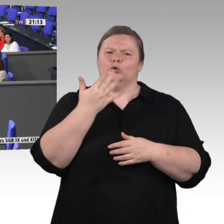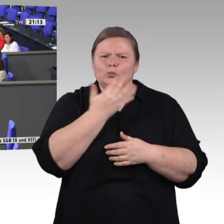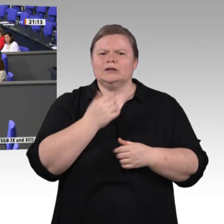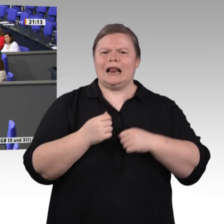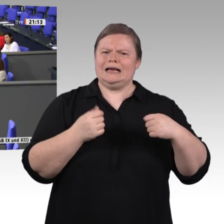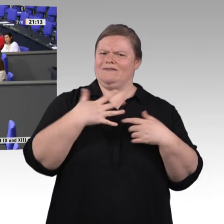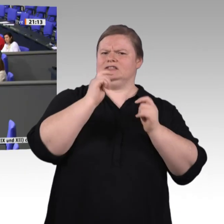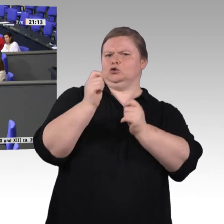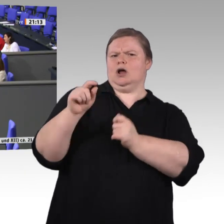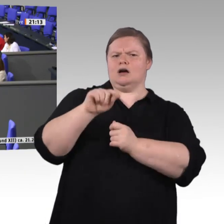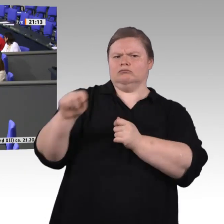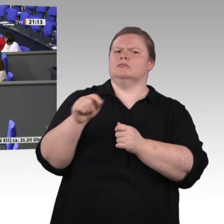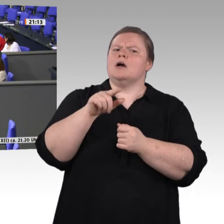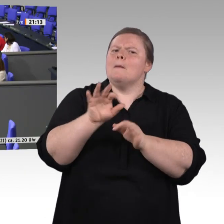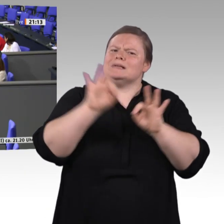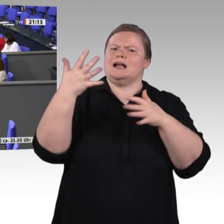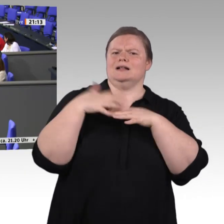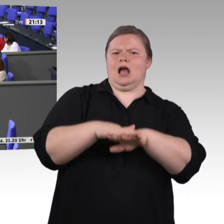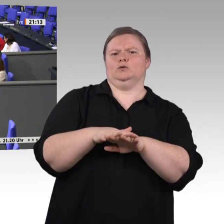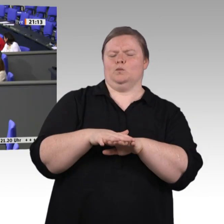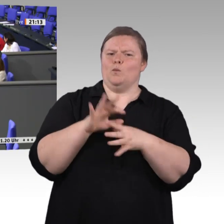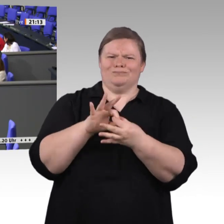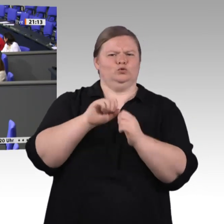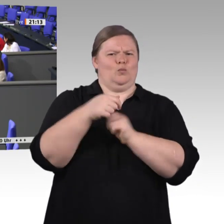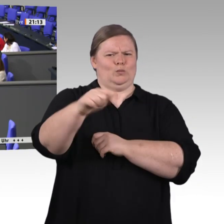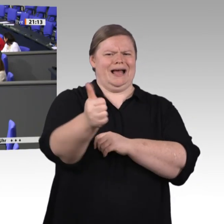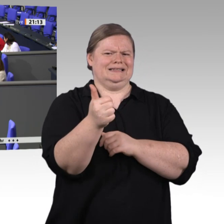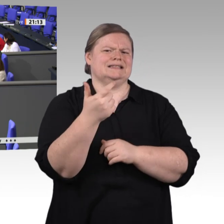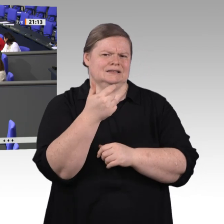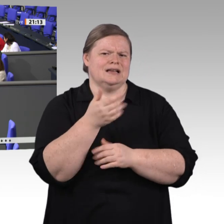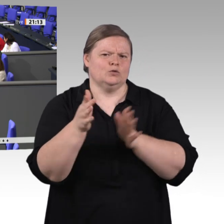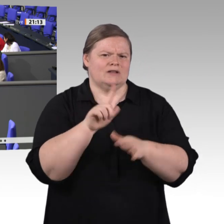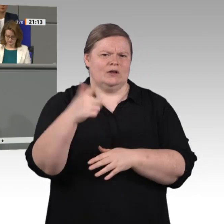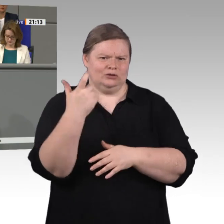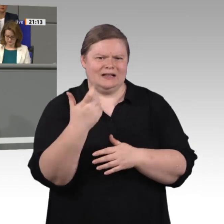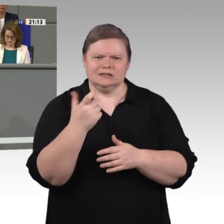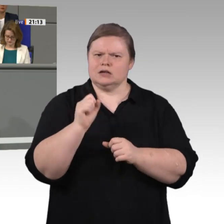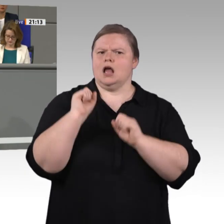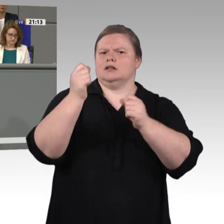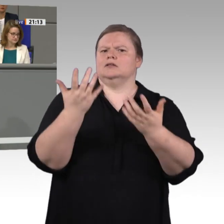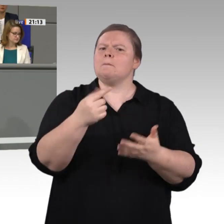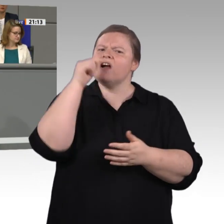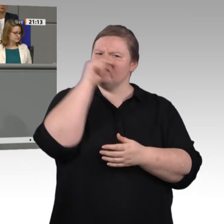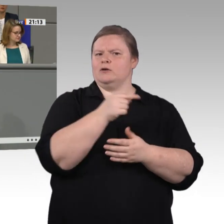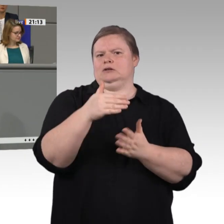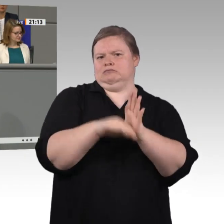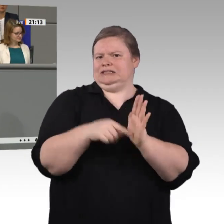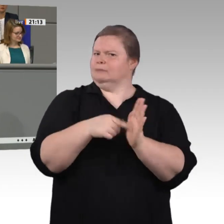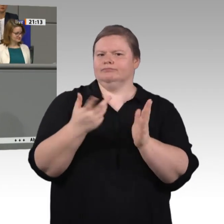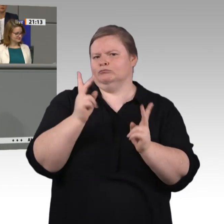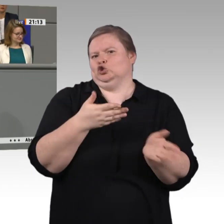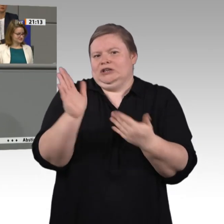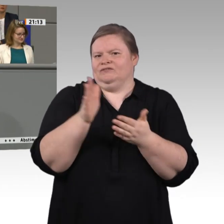Das Reparaturgesetz, das Sie zumindest jetzt selbst so nennen, es bleibt unzureichend. Es ist ein Gesetzentwurf der verpassten Gelegenheiten 10 Wochen vor